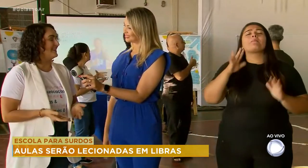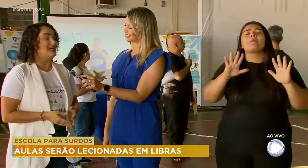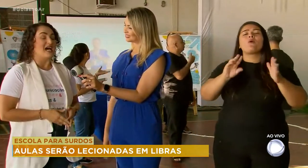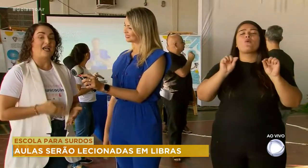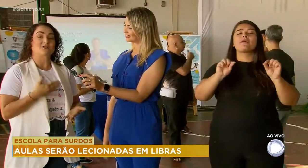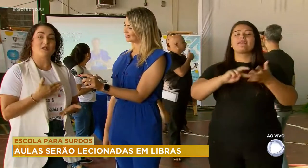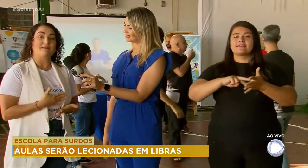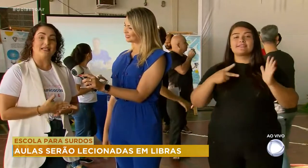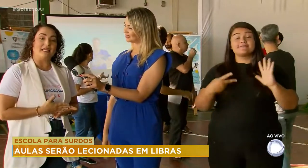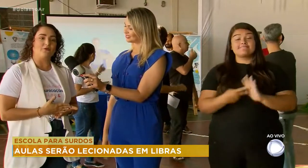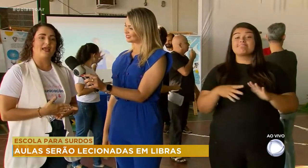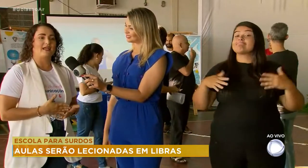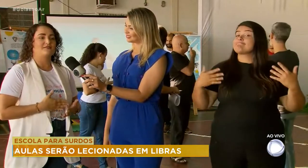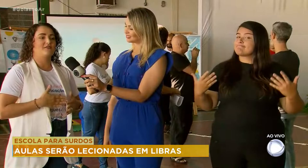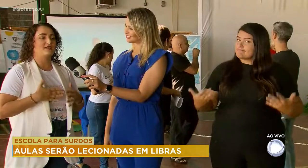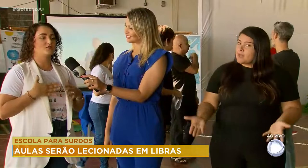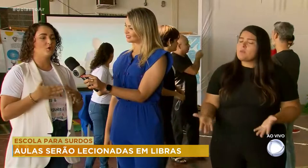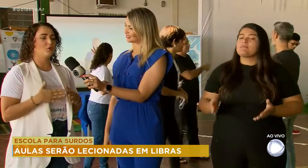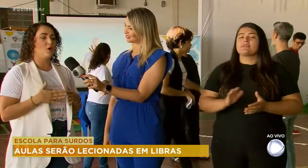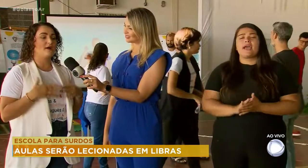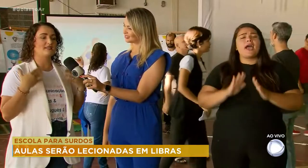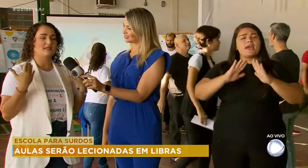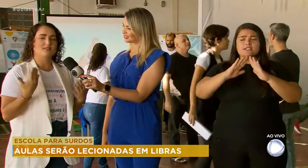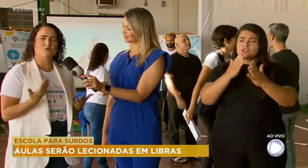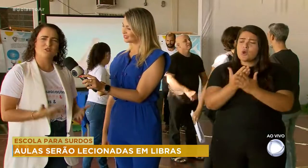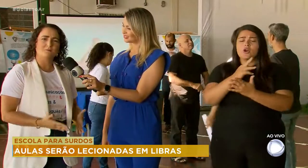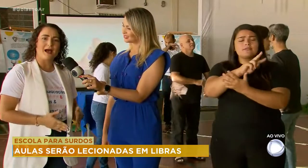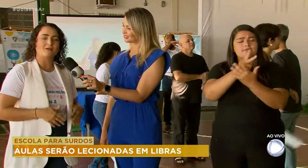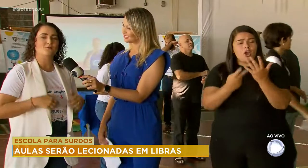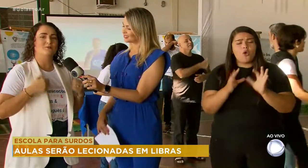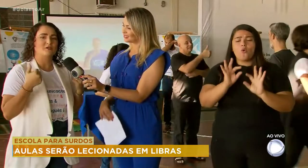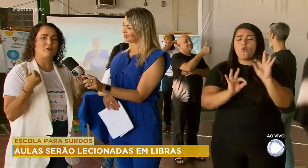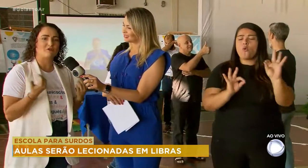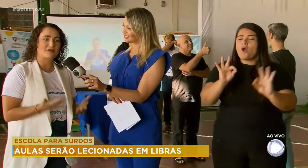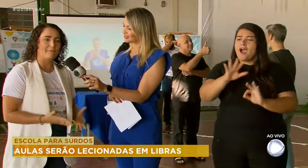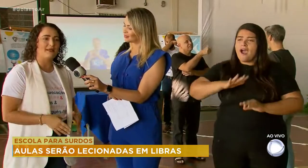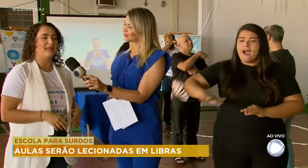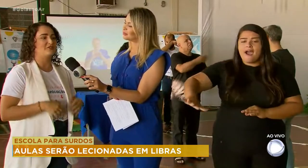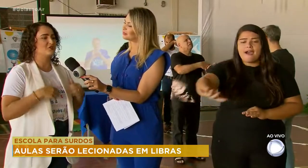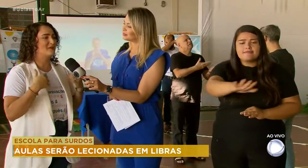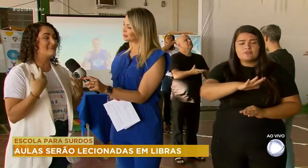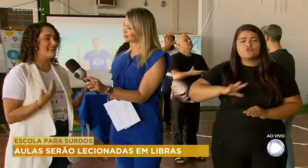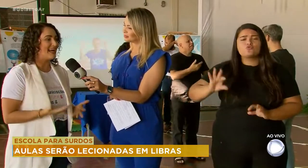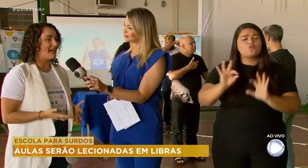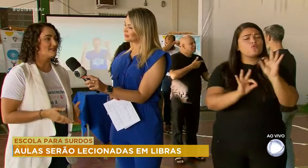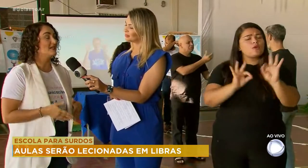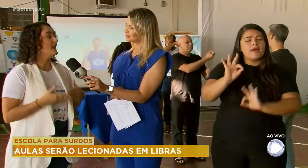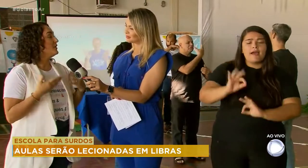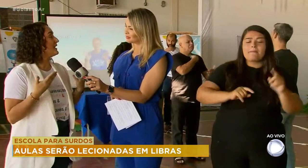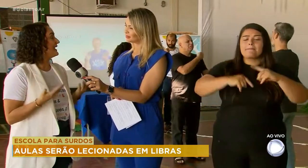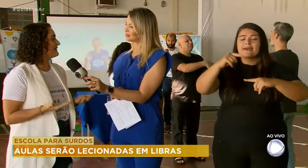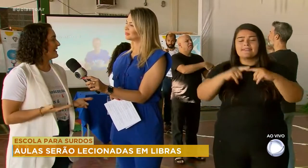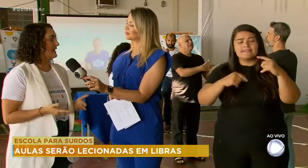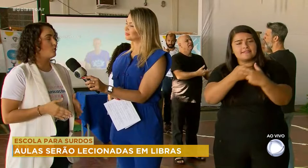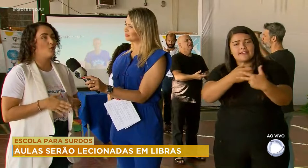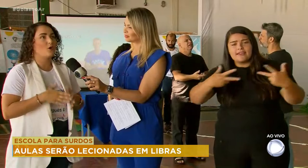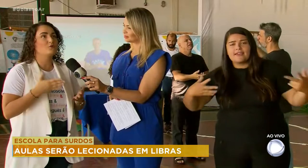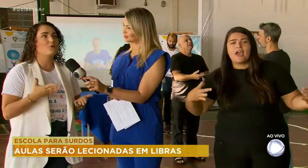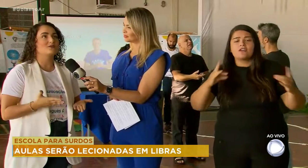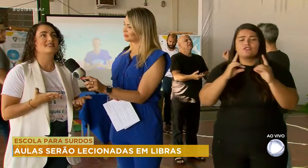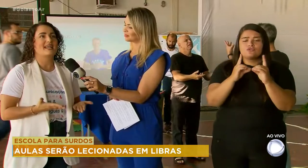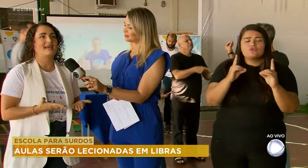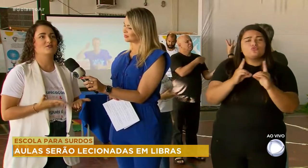bilíngue? A escola bilíngue, ela faz toda uma organização do espaço, metodologicamente, de materiais. E o que ela tem?